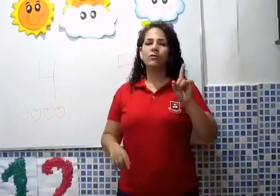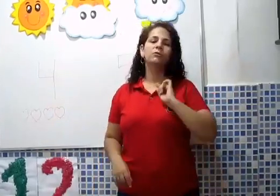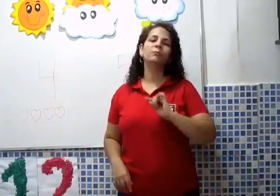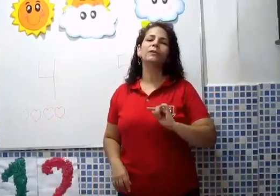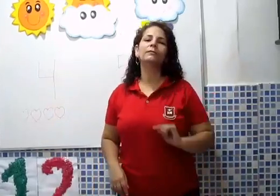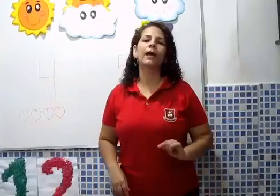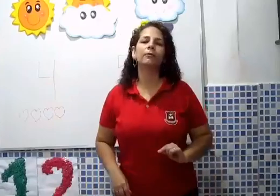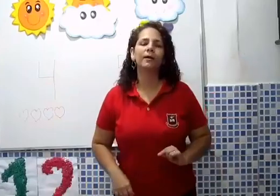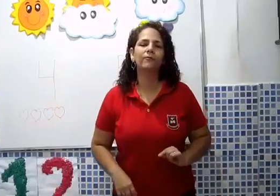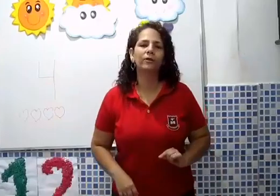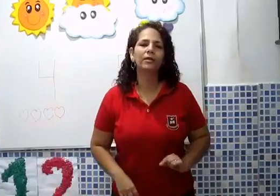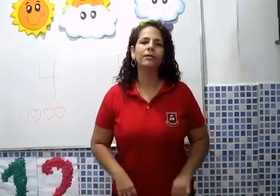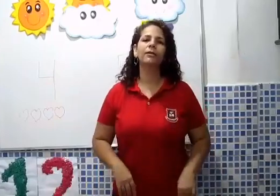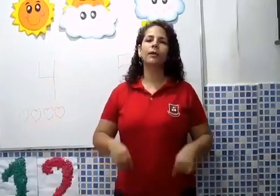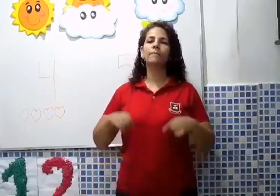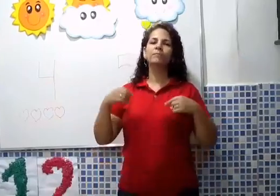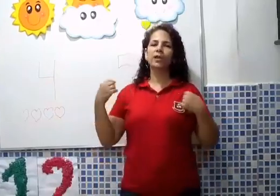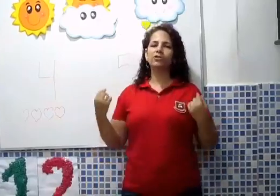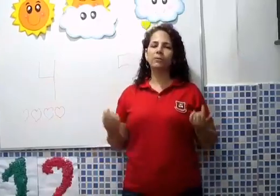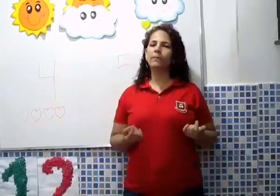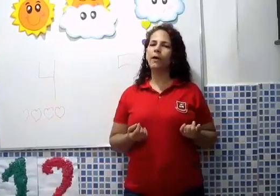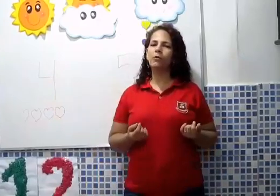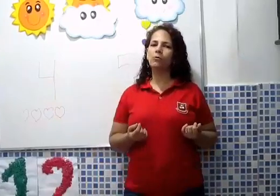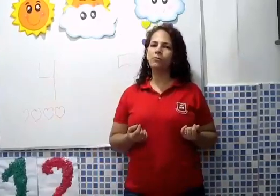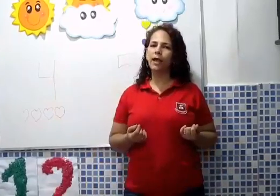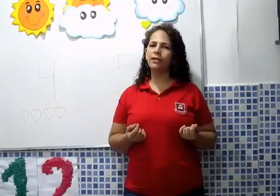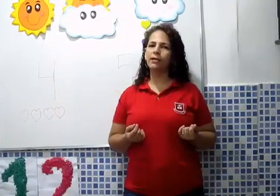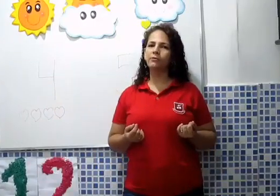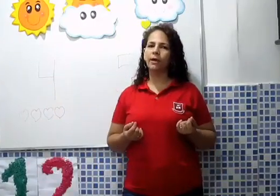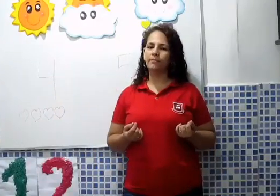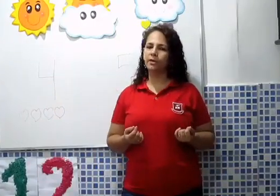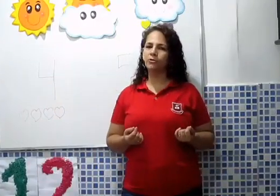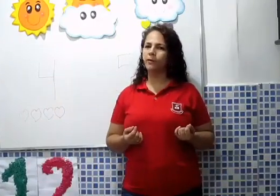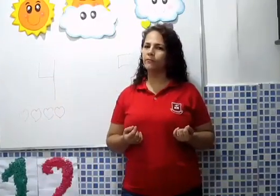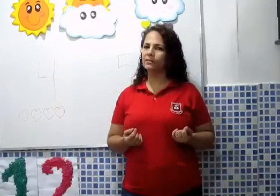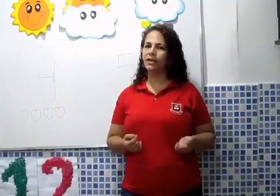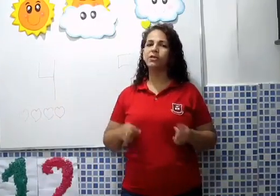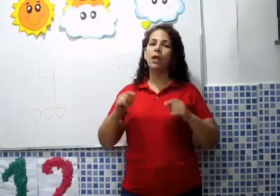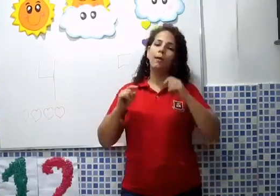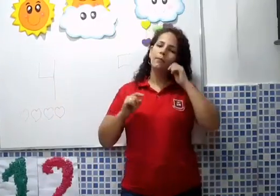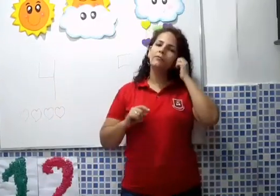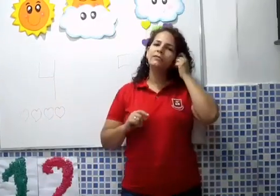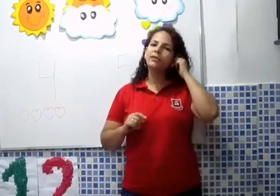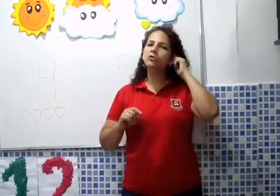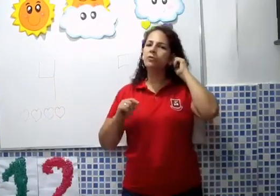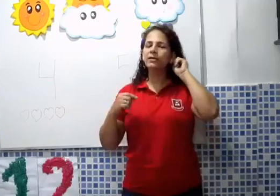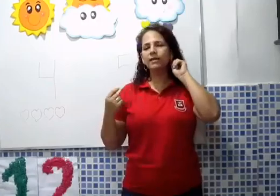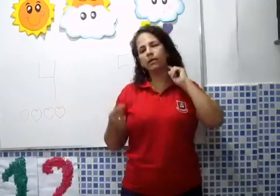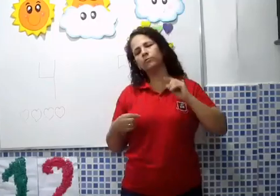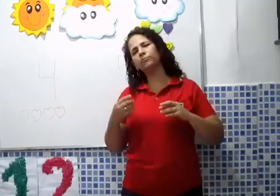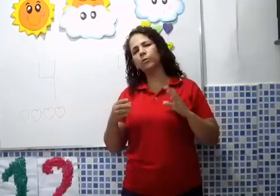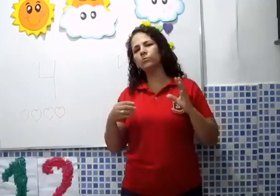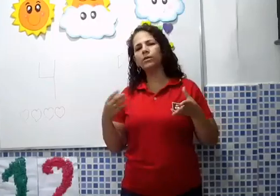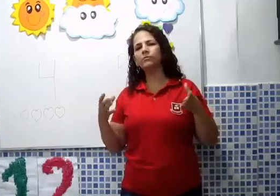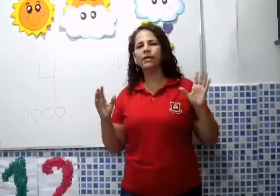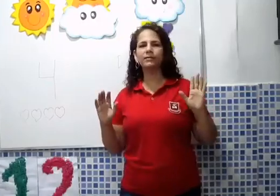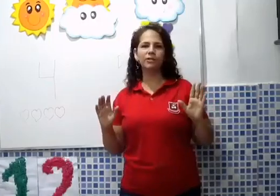vamos pintar uma folhinha que a gente preparou com carinho e capricho para vocês conhecerem um pouquinho dessa